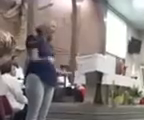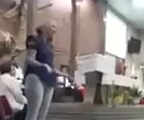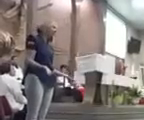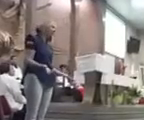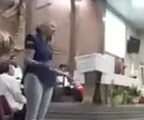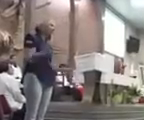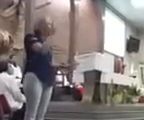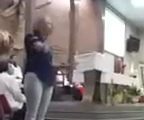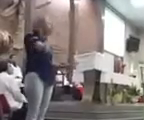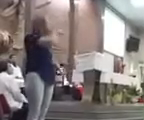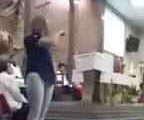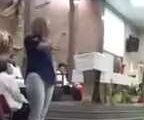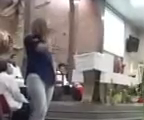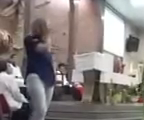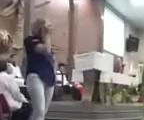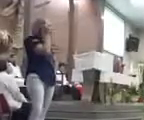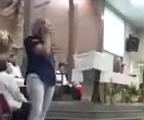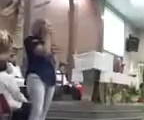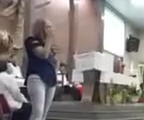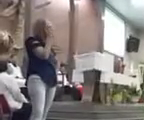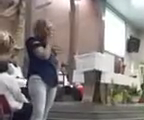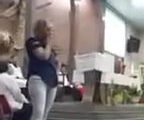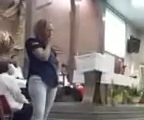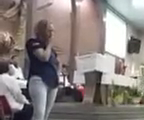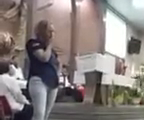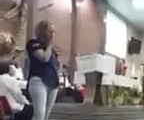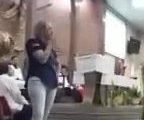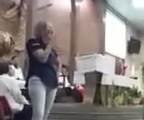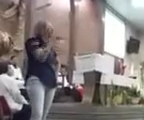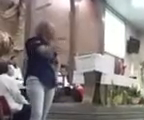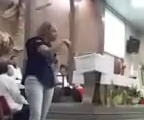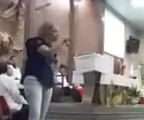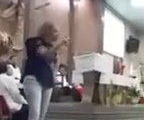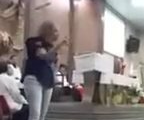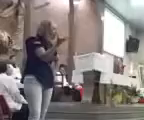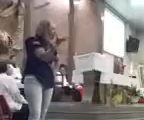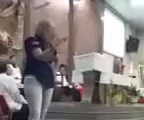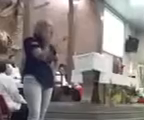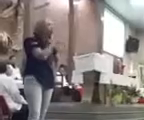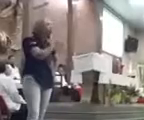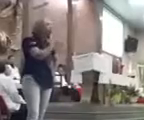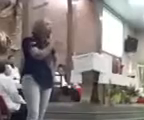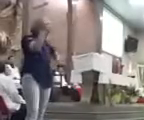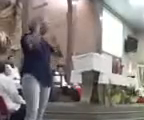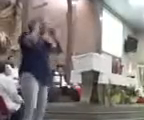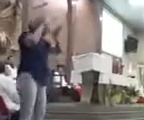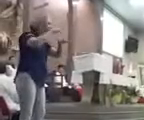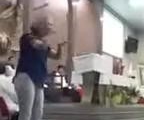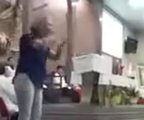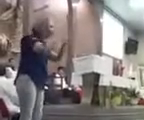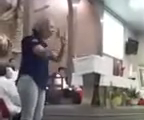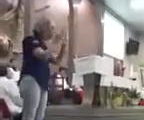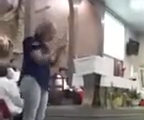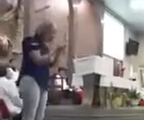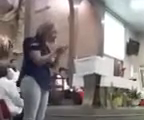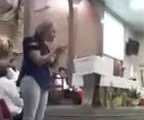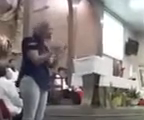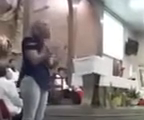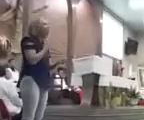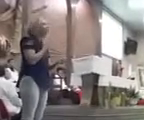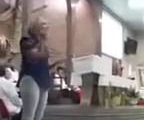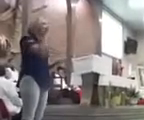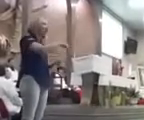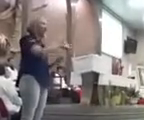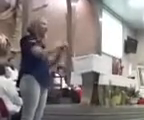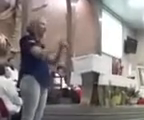No domingo eu refleti aqui: se você quer alcançar graças na sua família, Não dá para vir sozinha para a